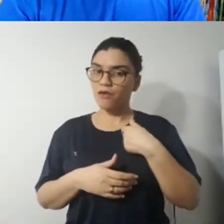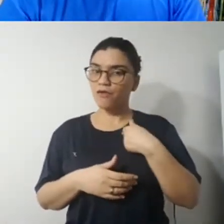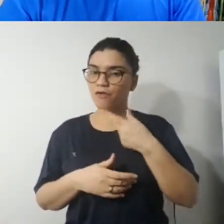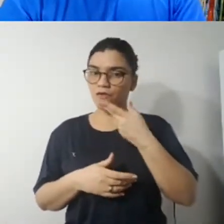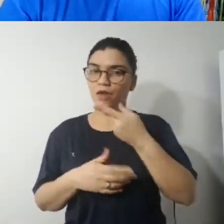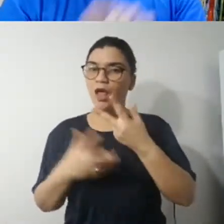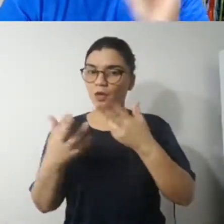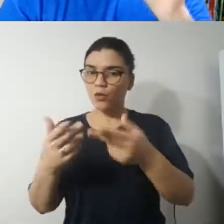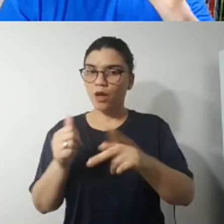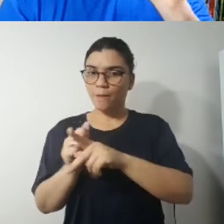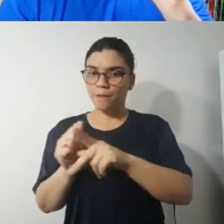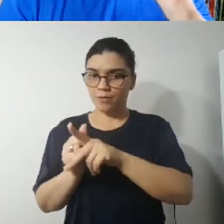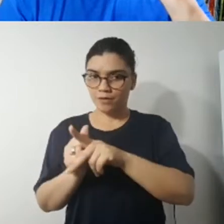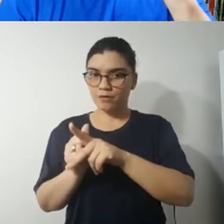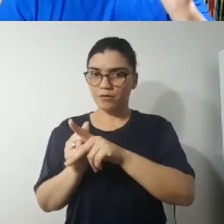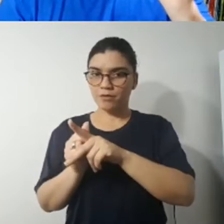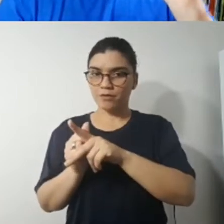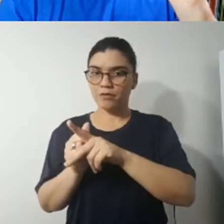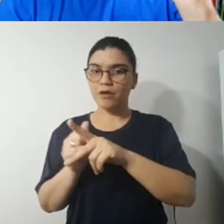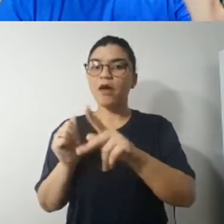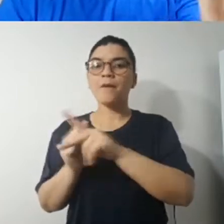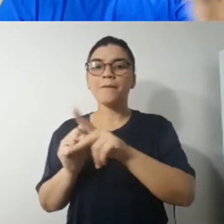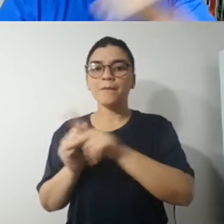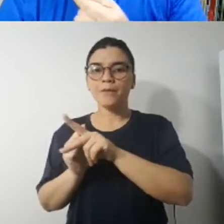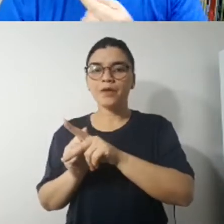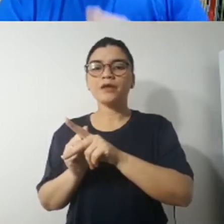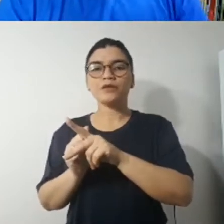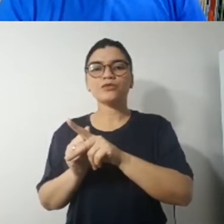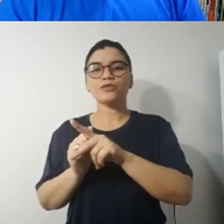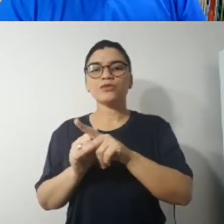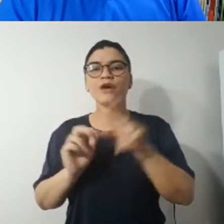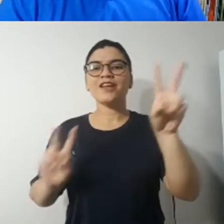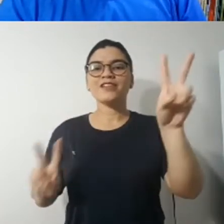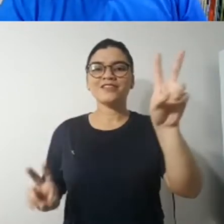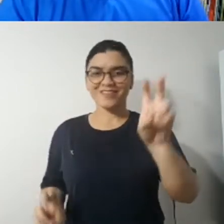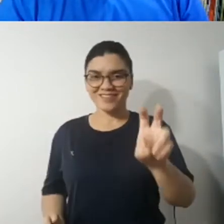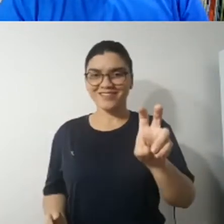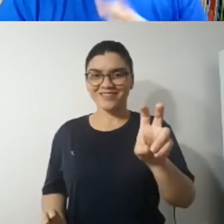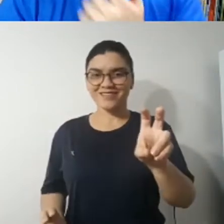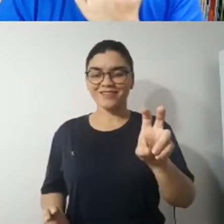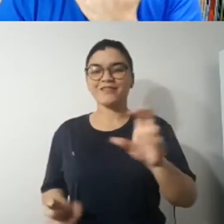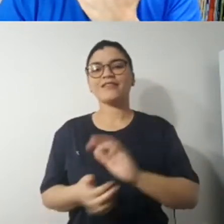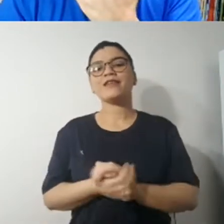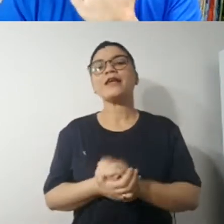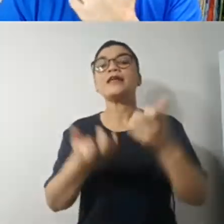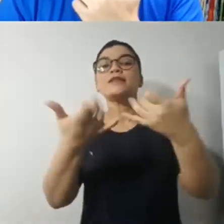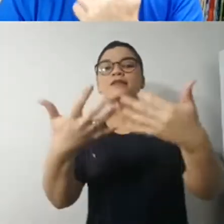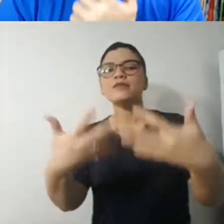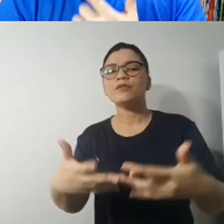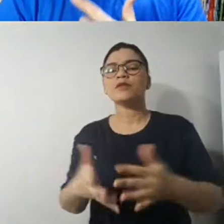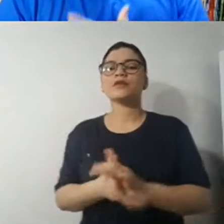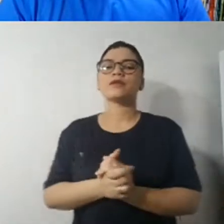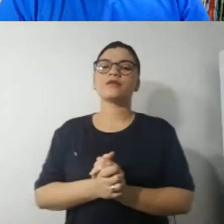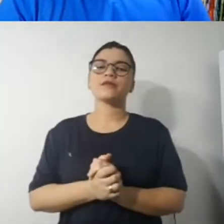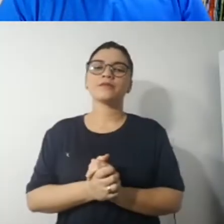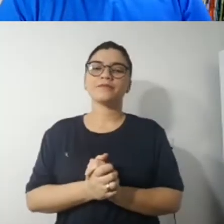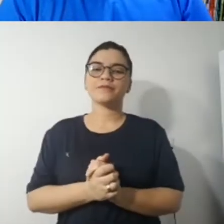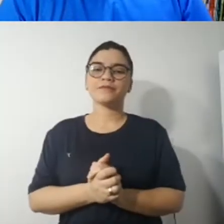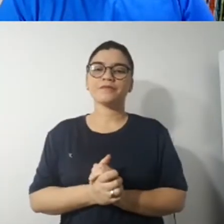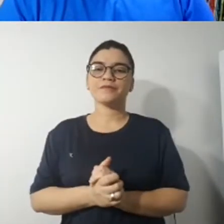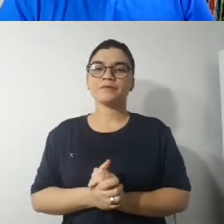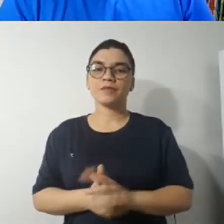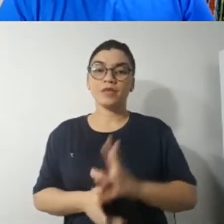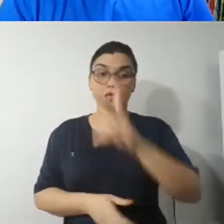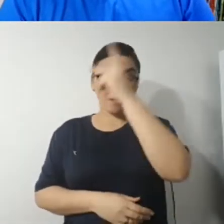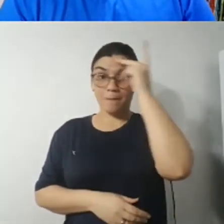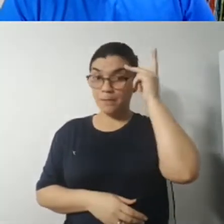Pedro, ele já cita fazendo uma aplicação no início do verso. Quando ele diz assim: aquele que quer amar a vida